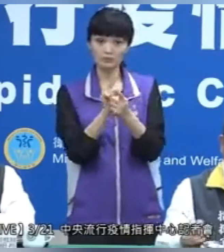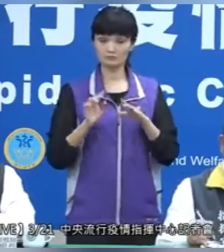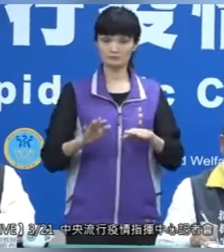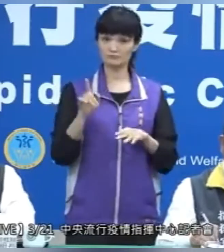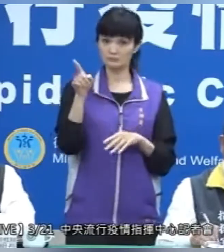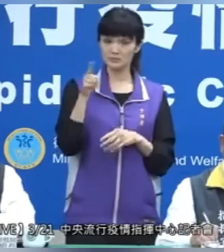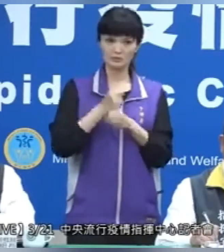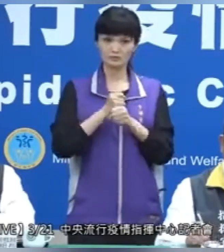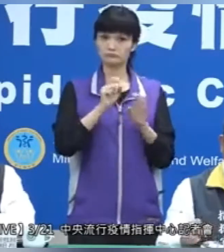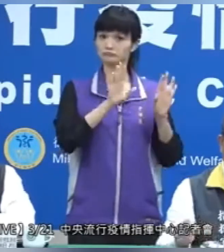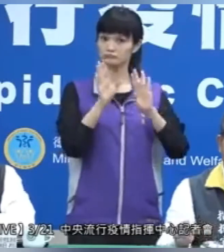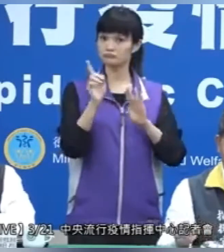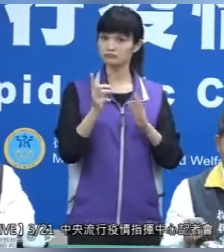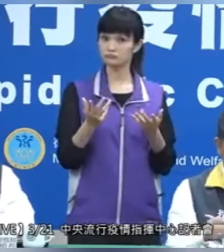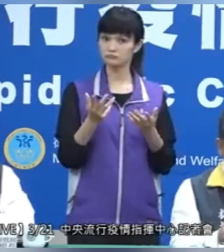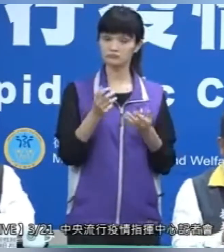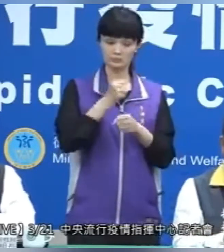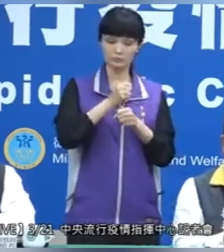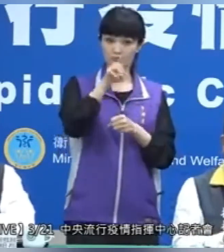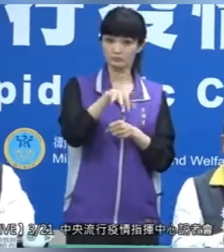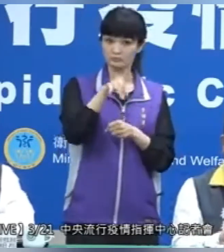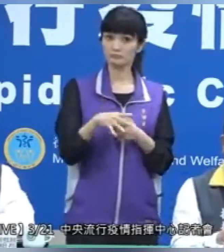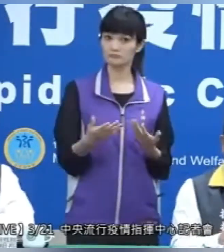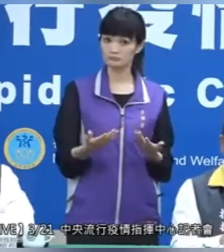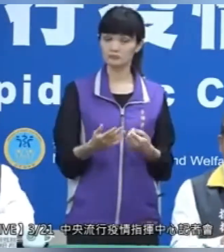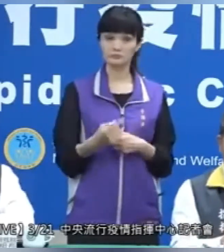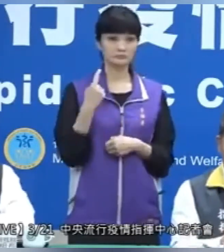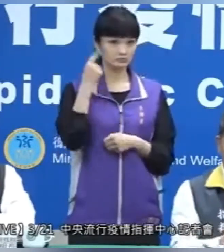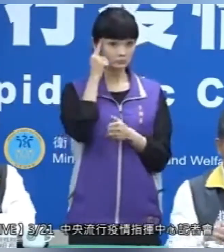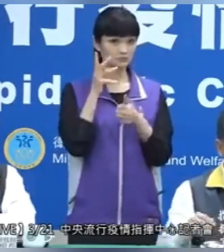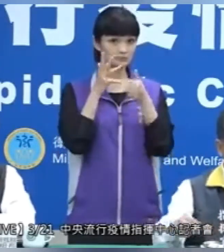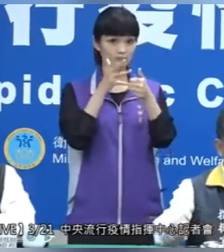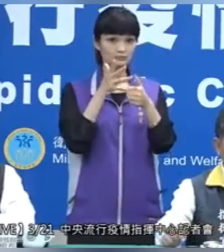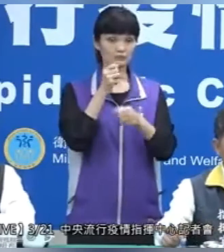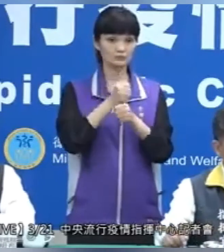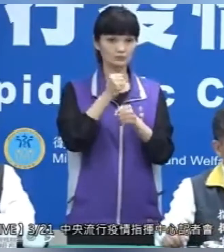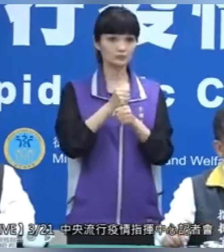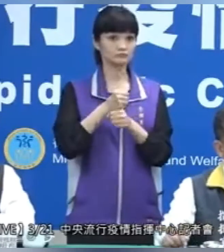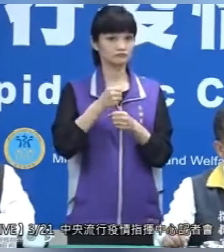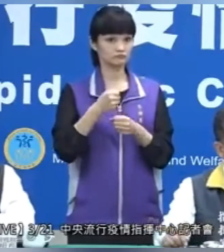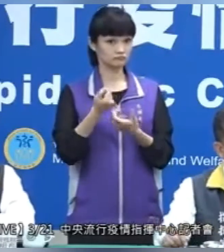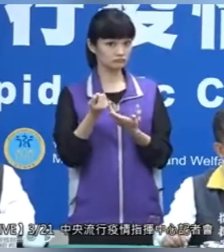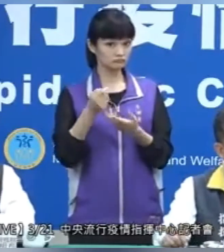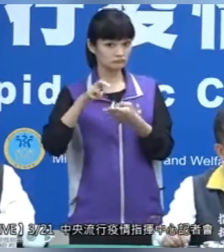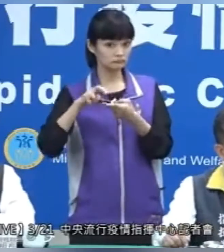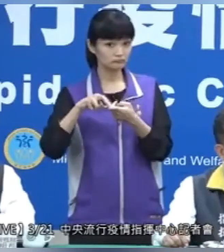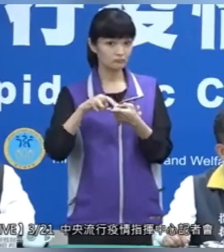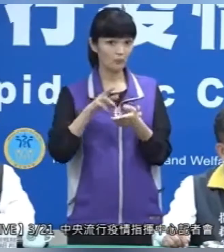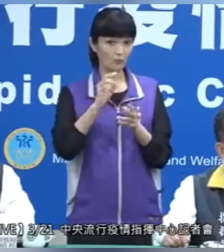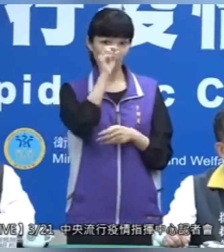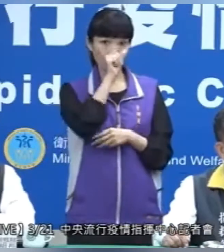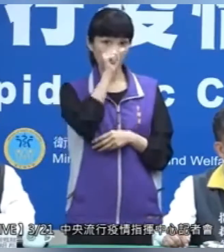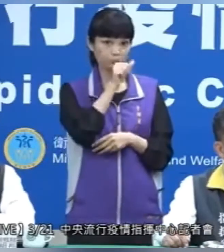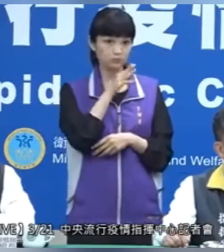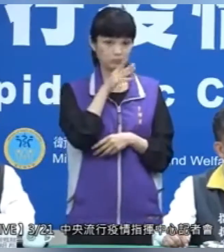跟地点，应该说他的职业跟他工作的地点。请问他的地点跟职业是有比较特殊，我们有